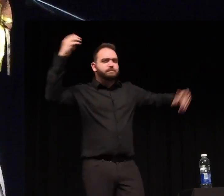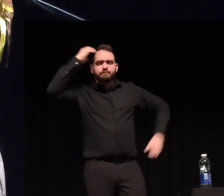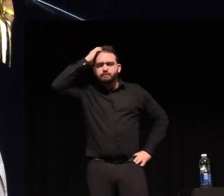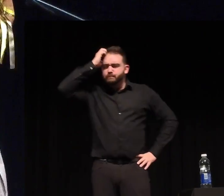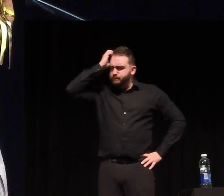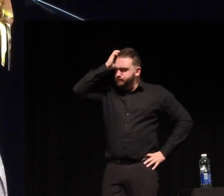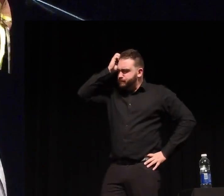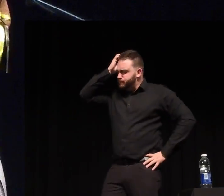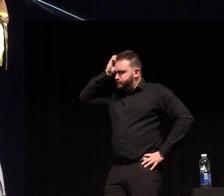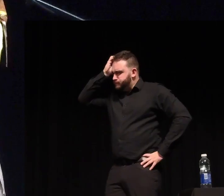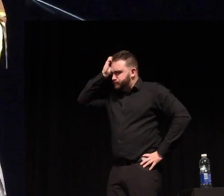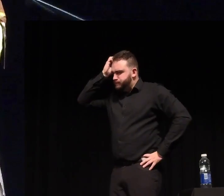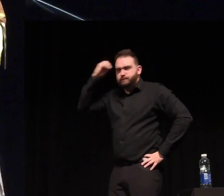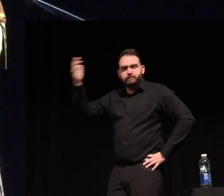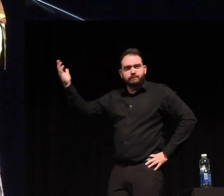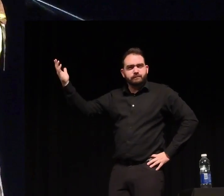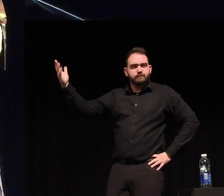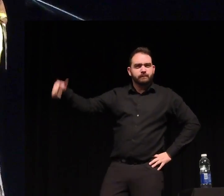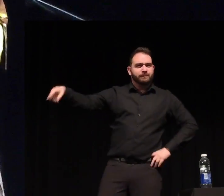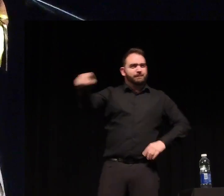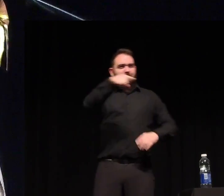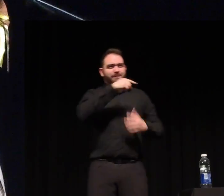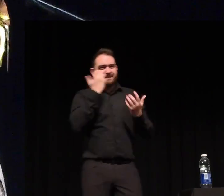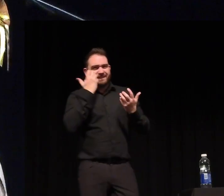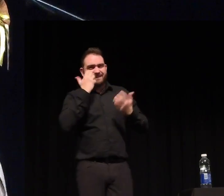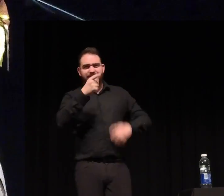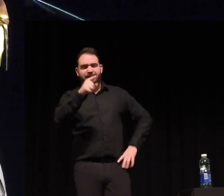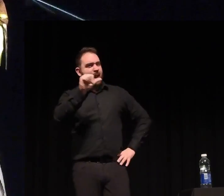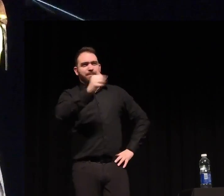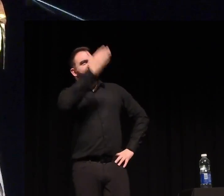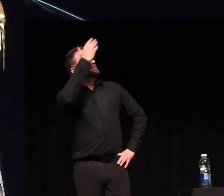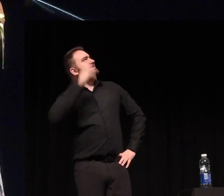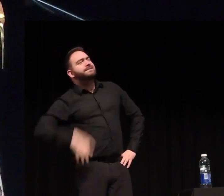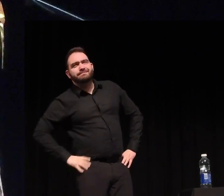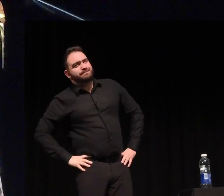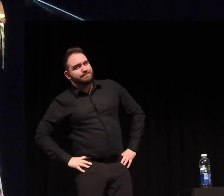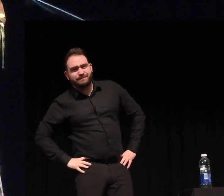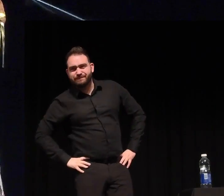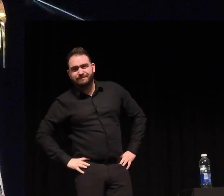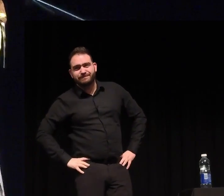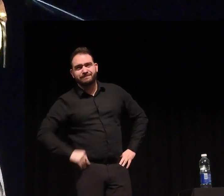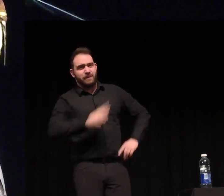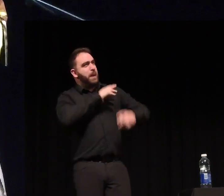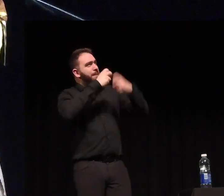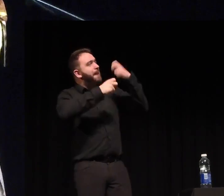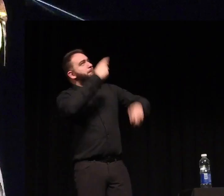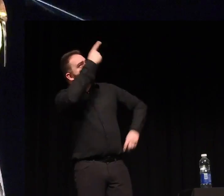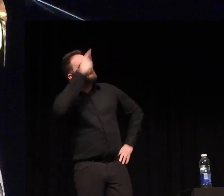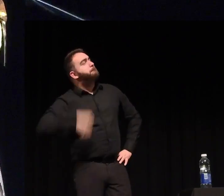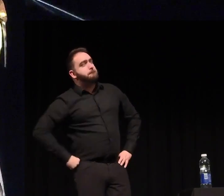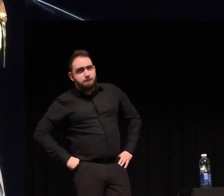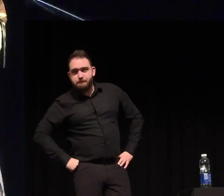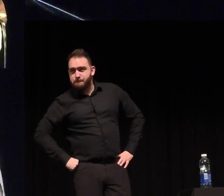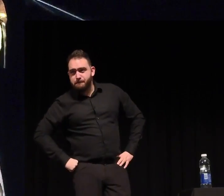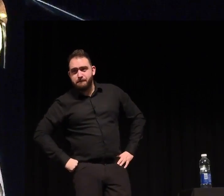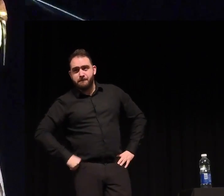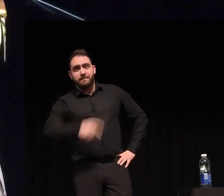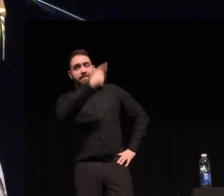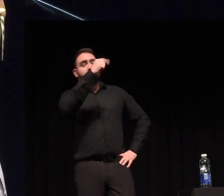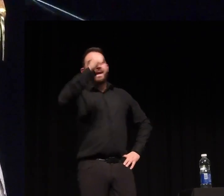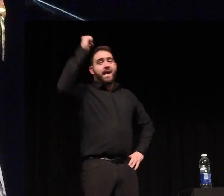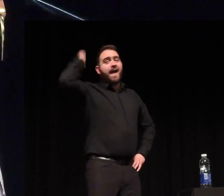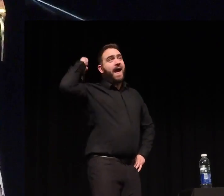dit « Amik, mon ami, t'as un problème. Regarde derrière toi. »